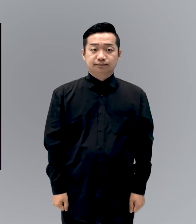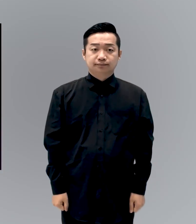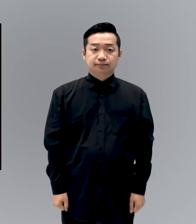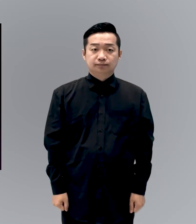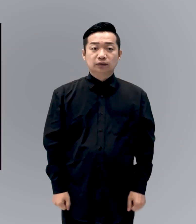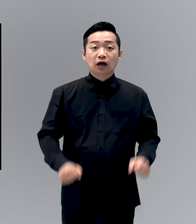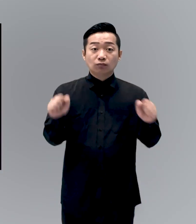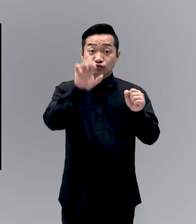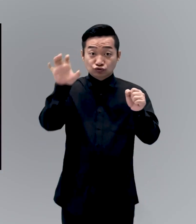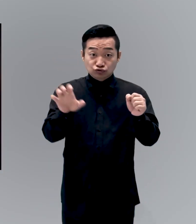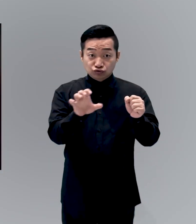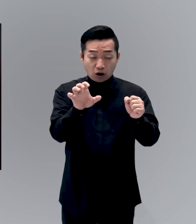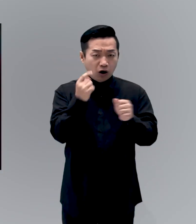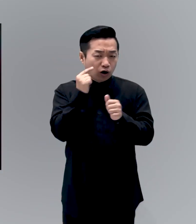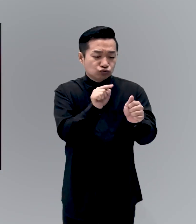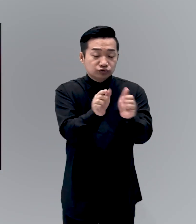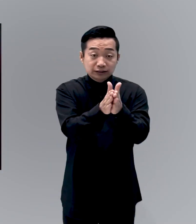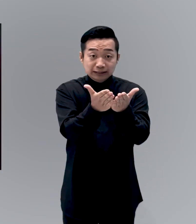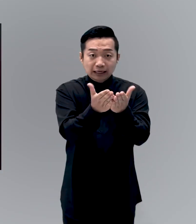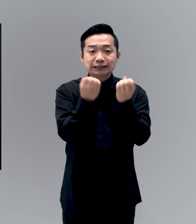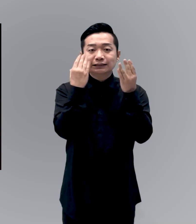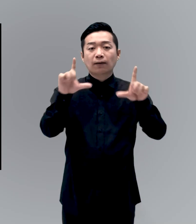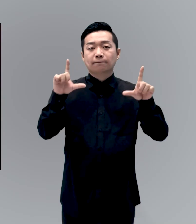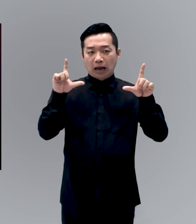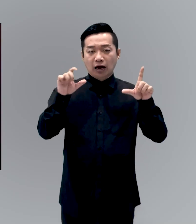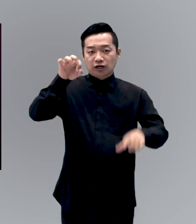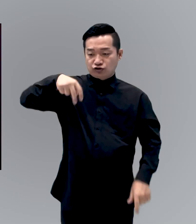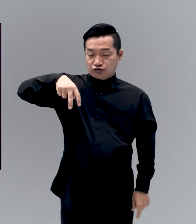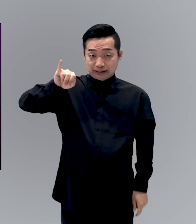늘 내가 가진 돈과 인기를 질투했다.